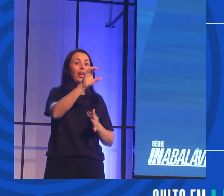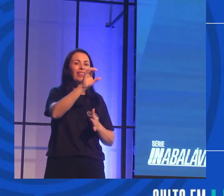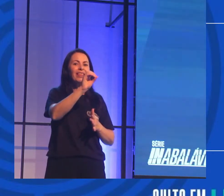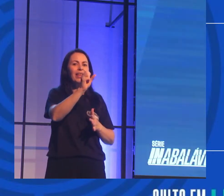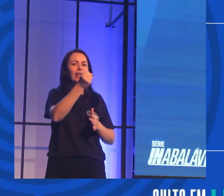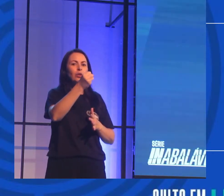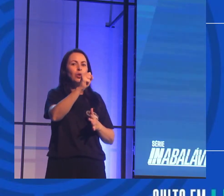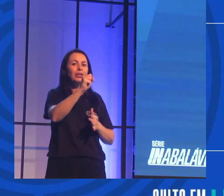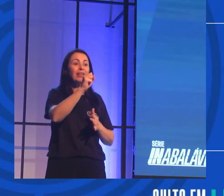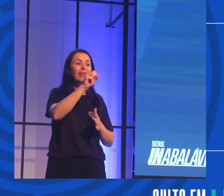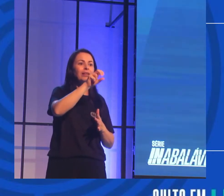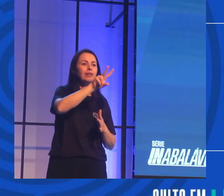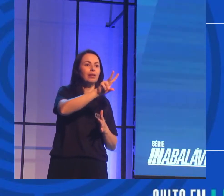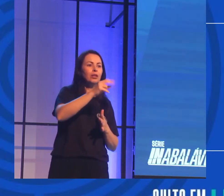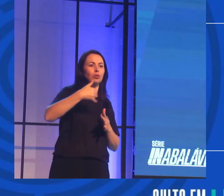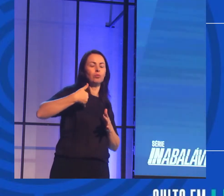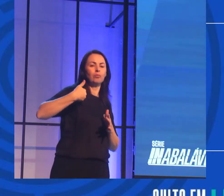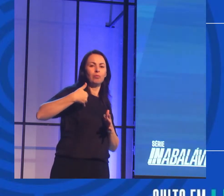de idade.